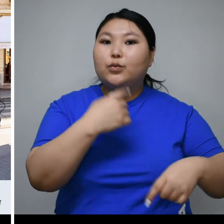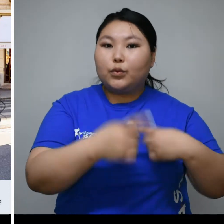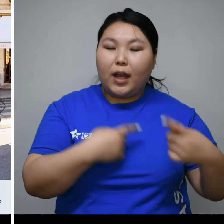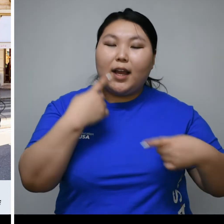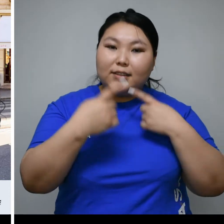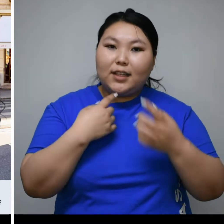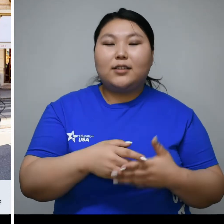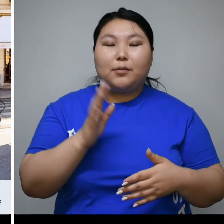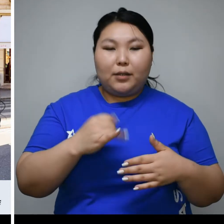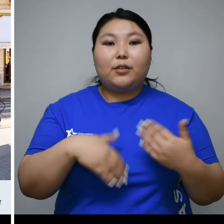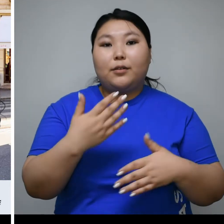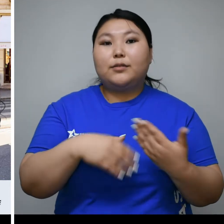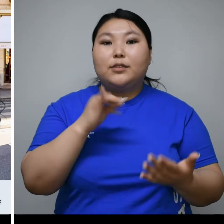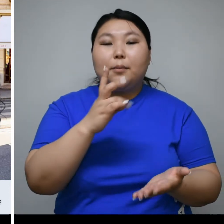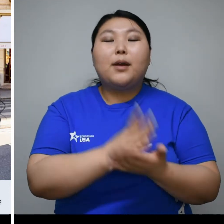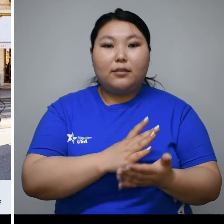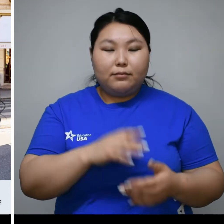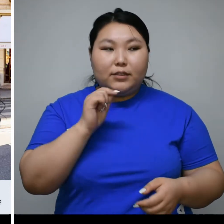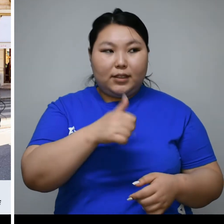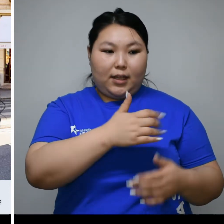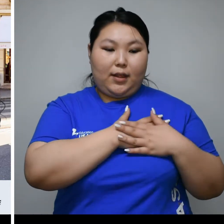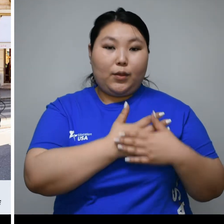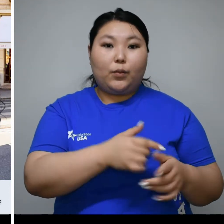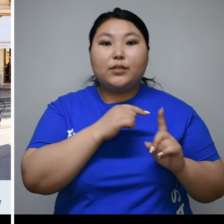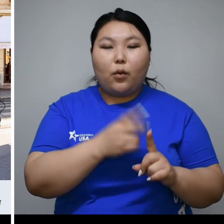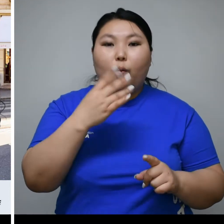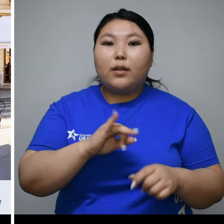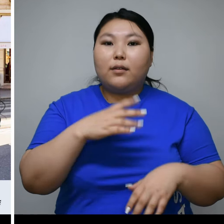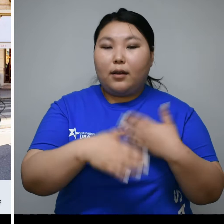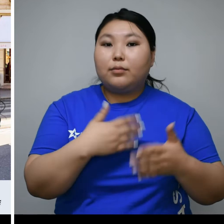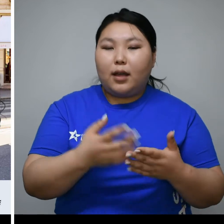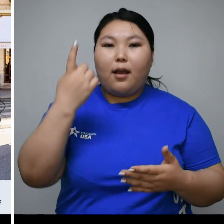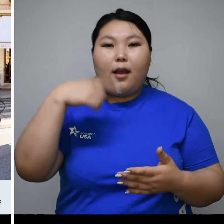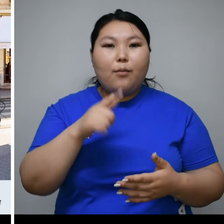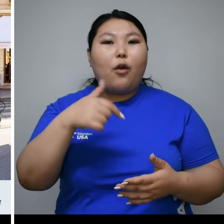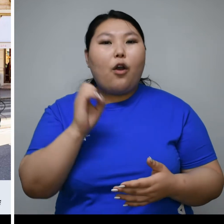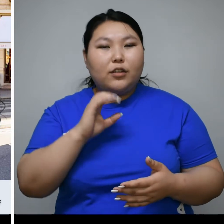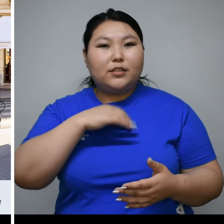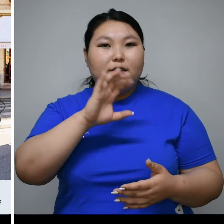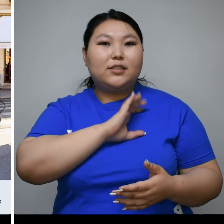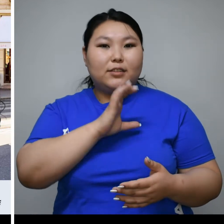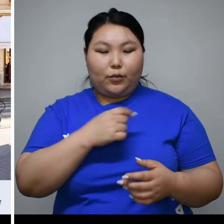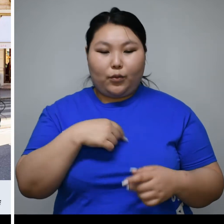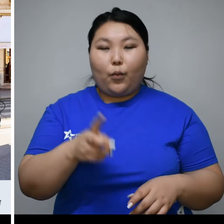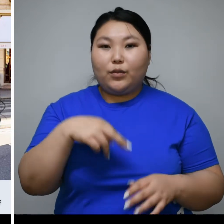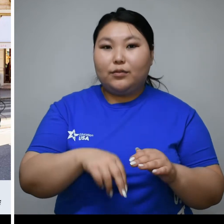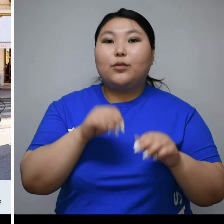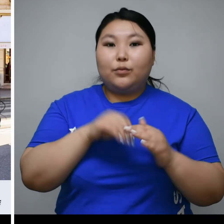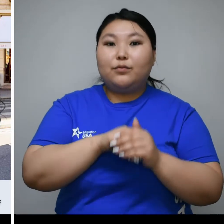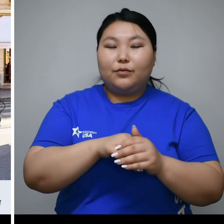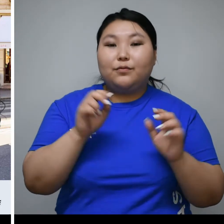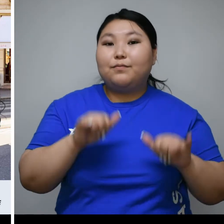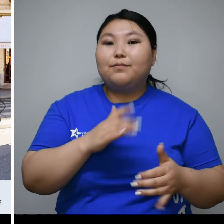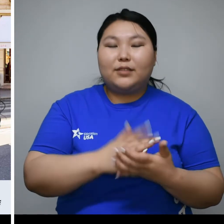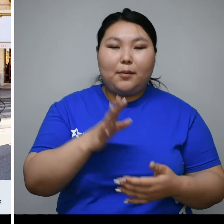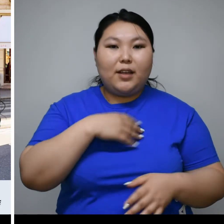талаар ярилцаад тэгээд өнгөрүүлсэн байгаа. Тэр сайн дурын яг үйл явдал маань хамгийн гоё сэтгэл одоо үлдээж үлдсэн байна.